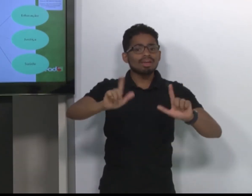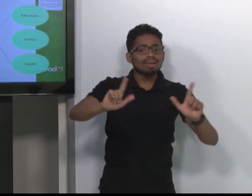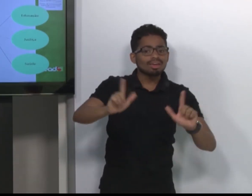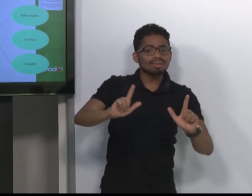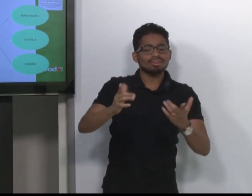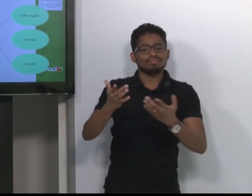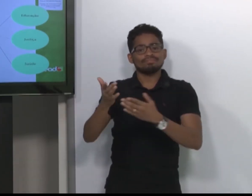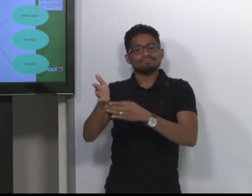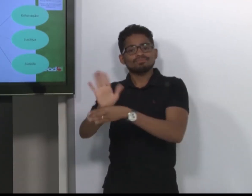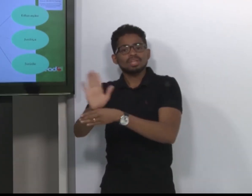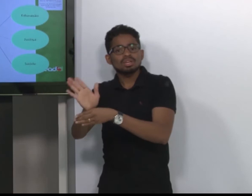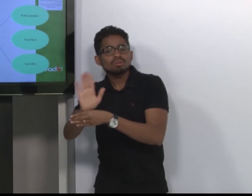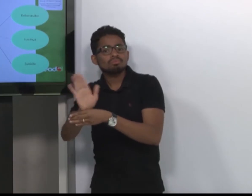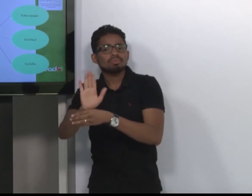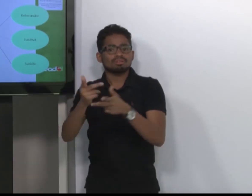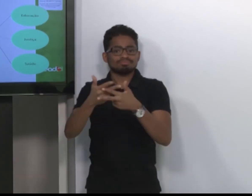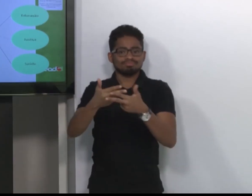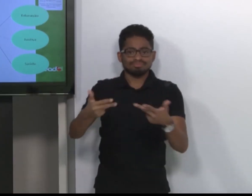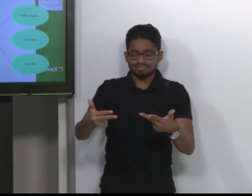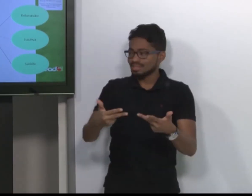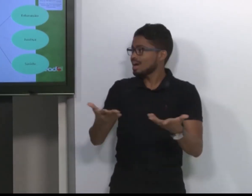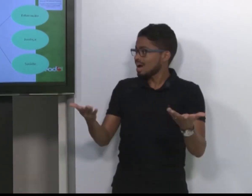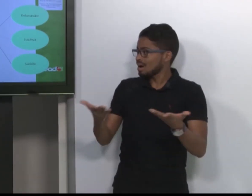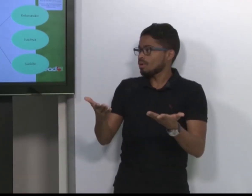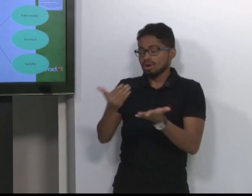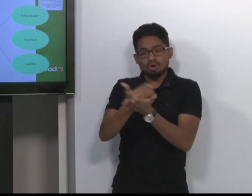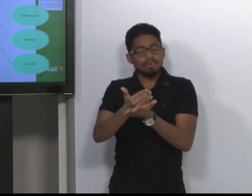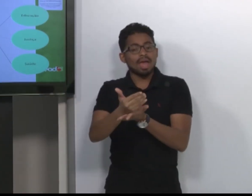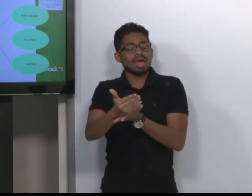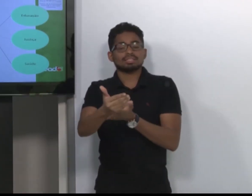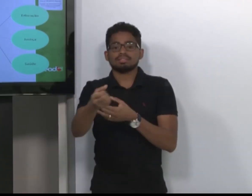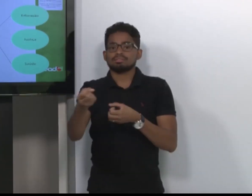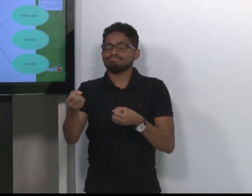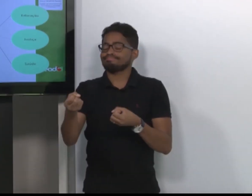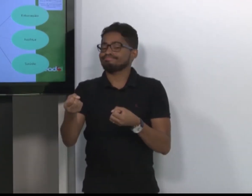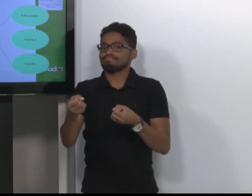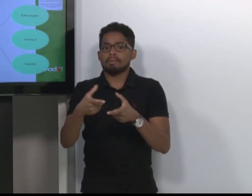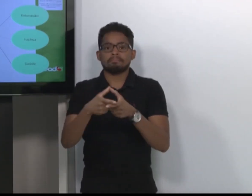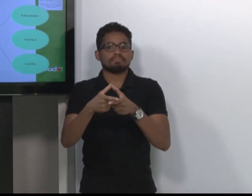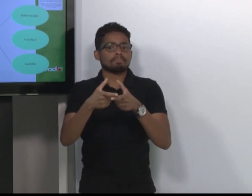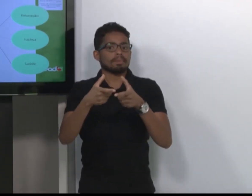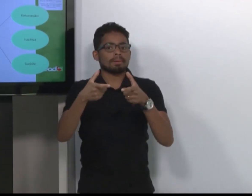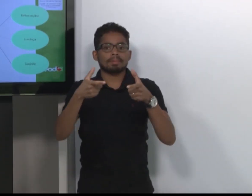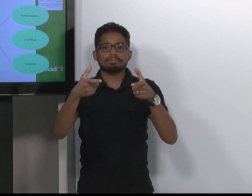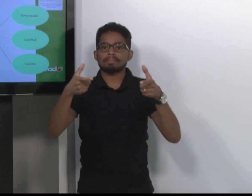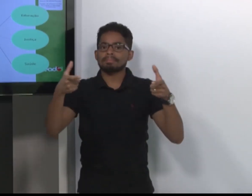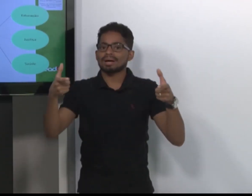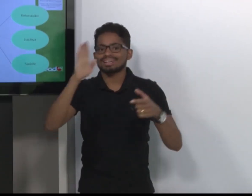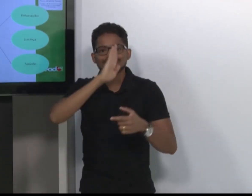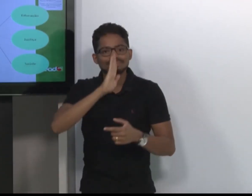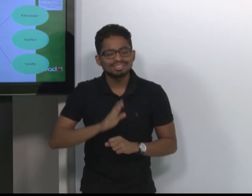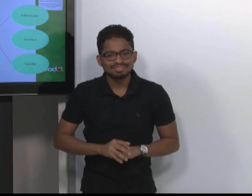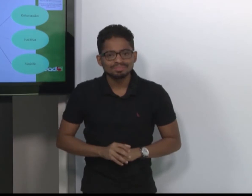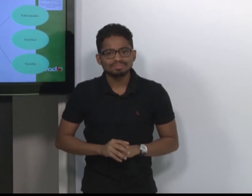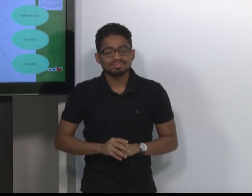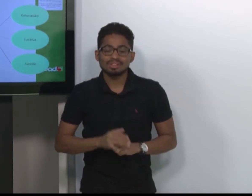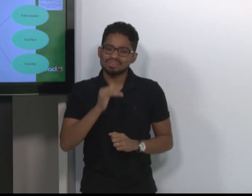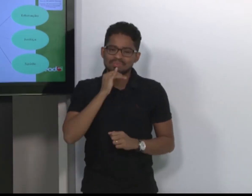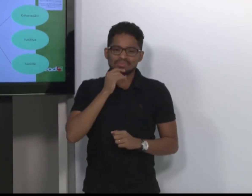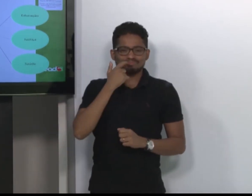televisão, filmes. Então, percebam que está ampliando nacionalmente esse trabalho. Um exemplo